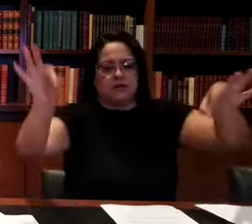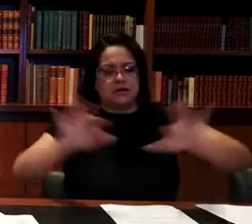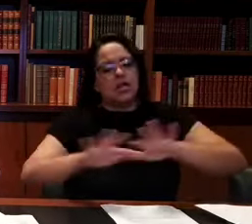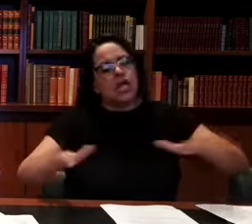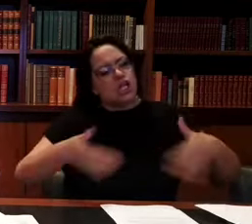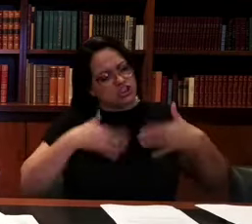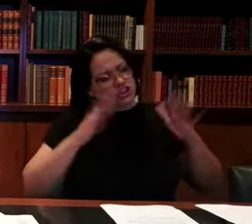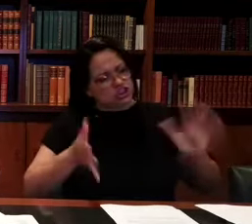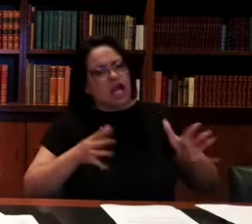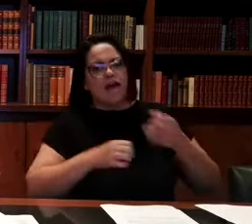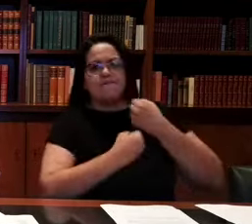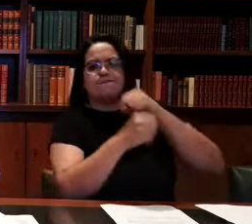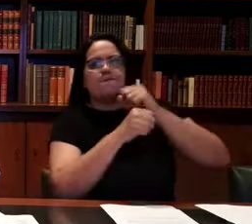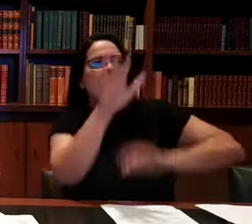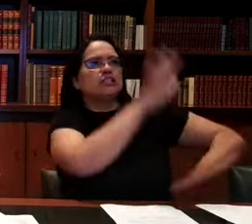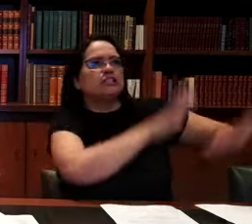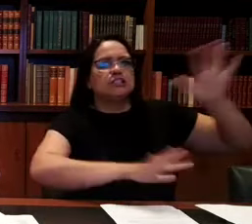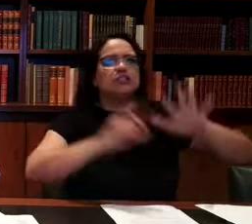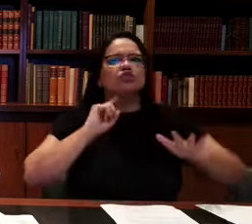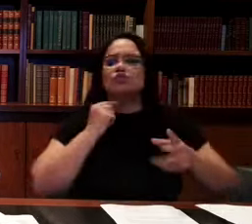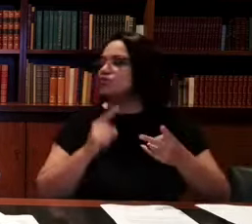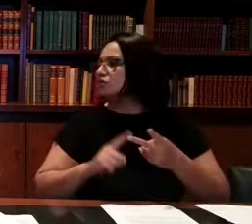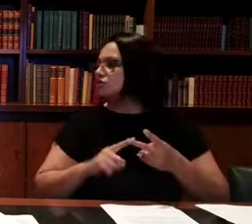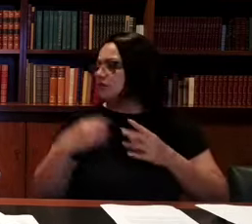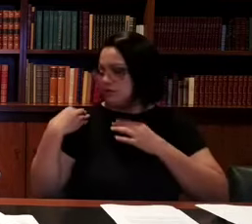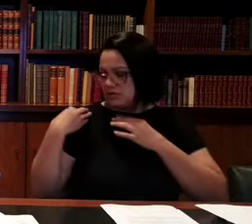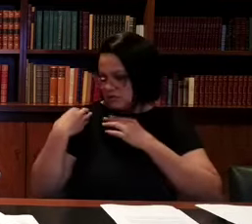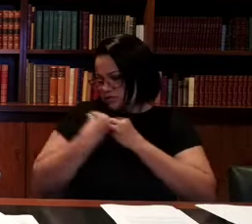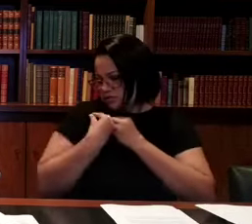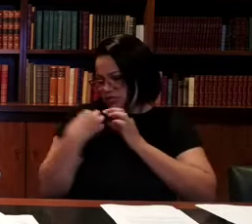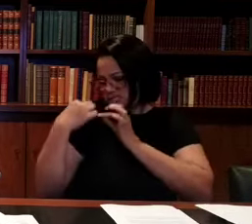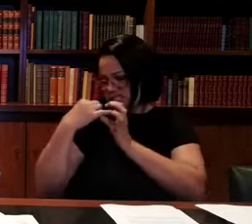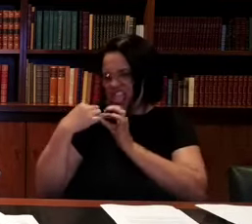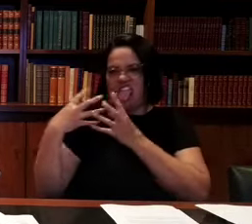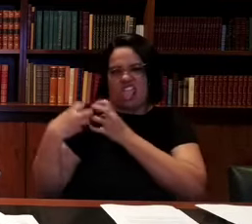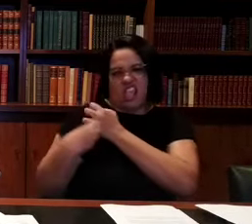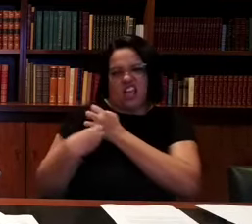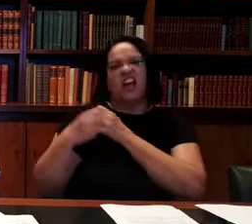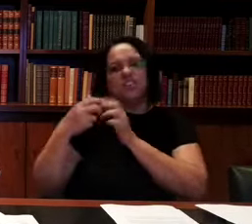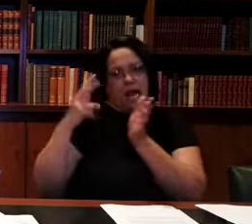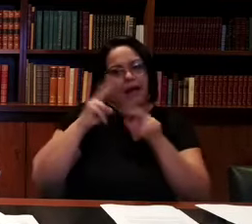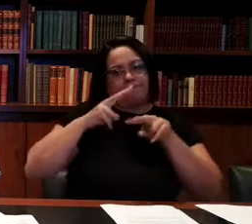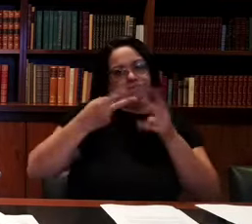arrumada cinco na manga da camisa e